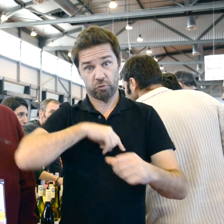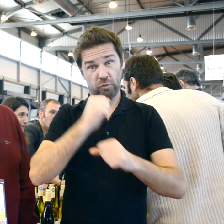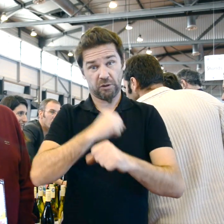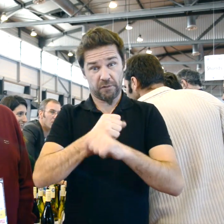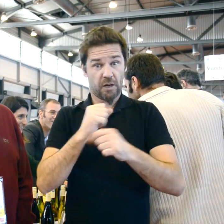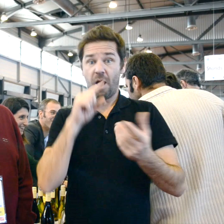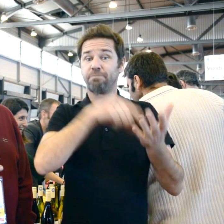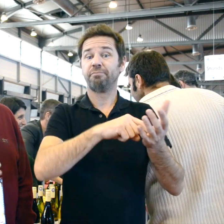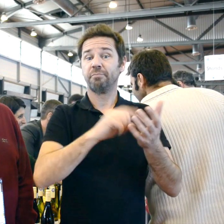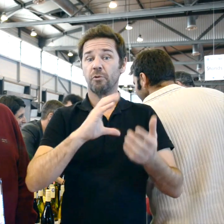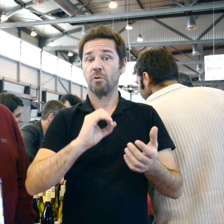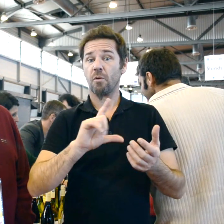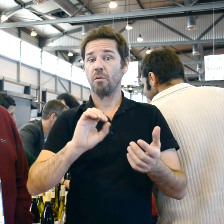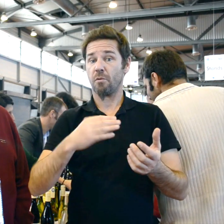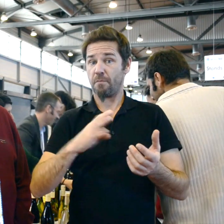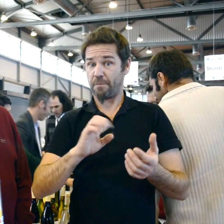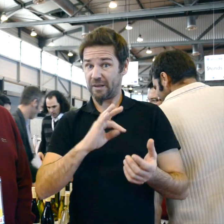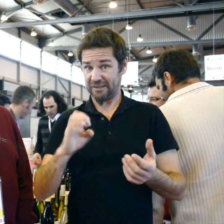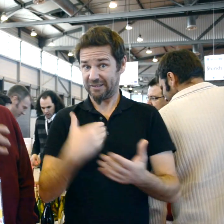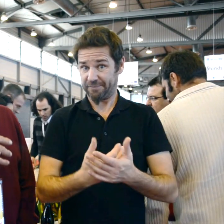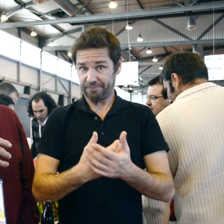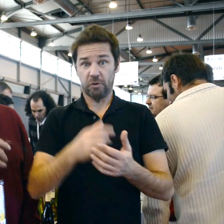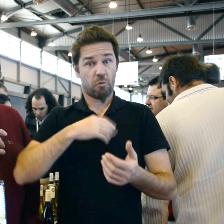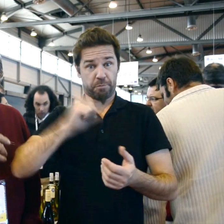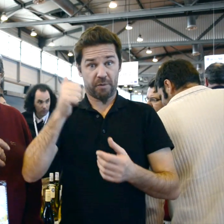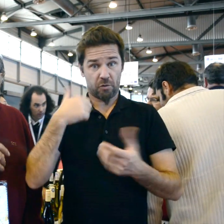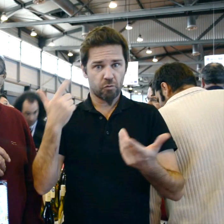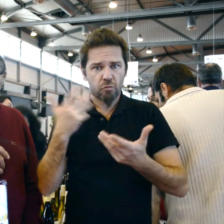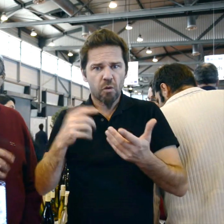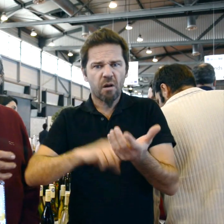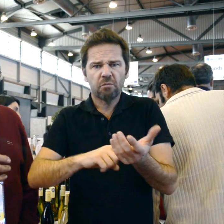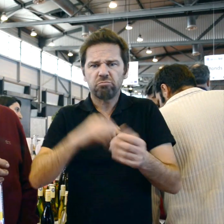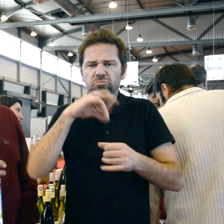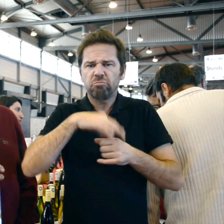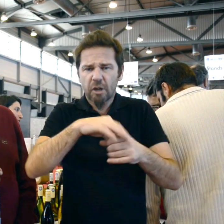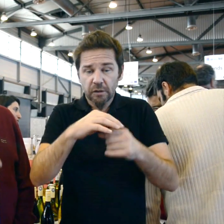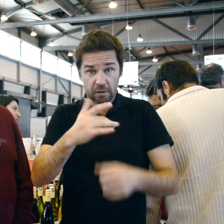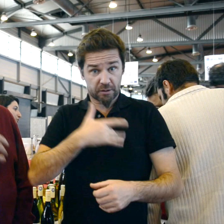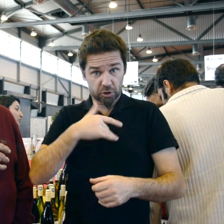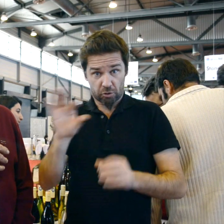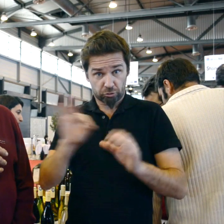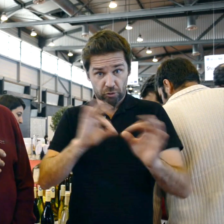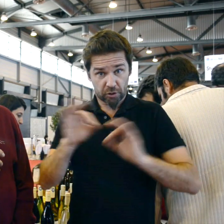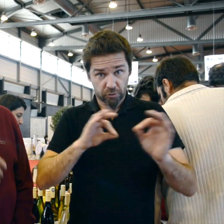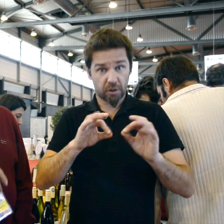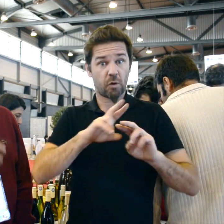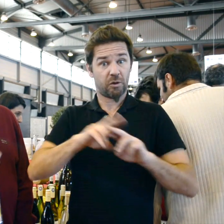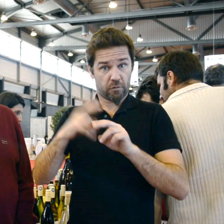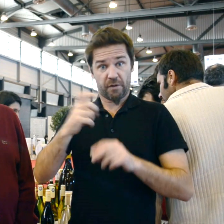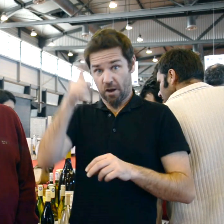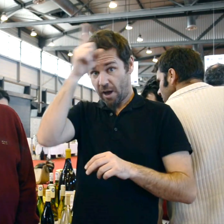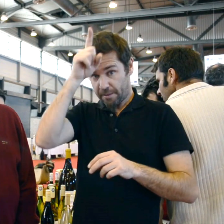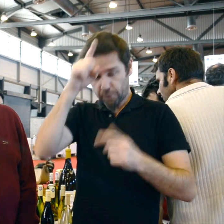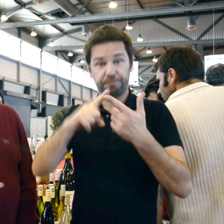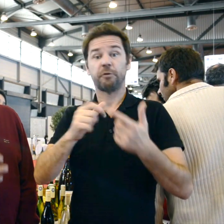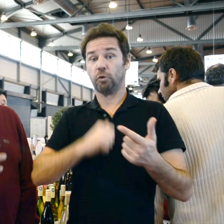fait à la Colombette. Donc dans un premier temps, nous on a pris les cépages intéressants, qui nous paraissaient intéressants, des collections allemandes, des